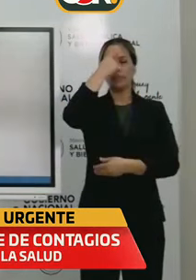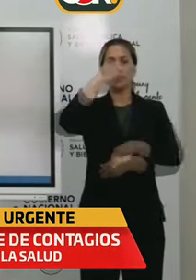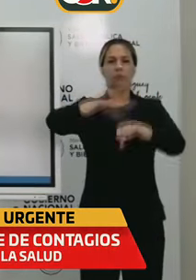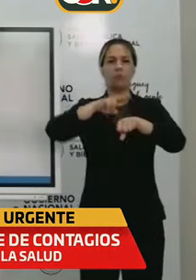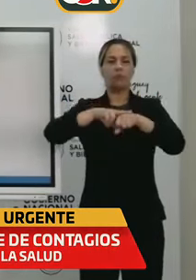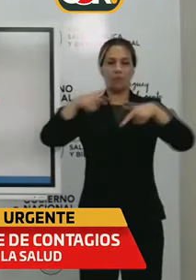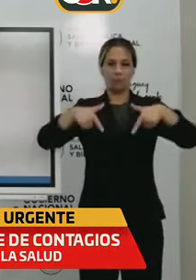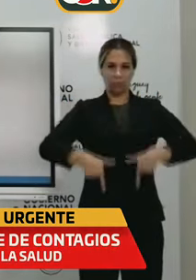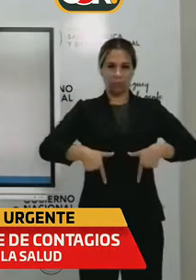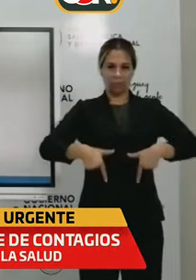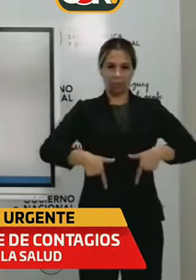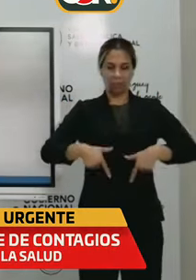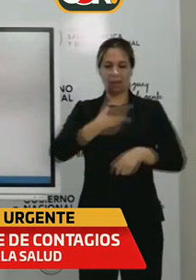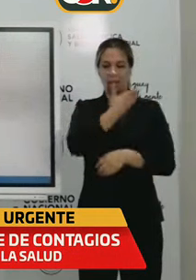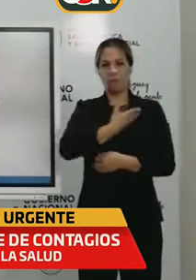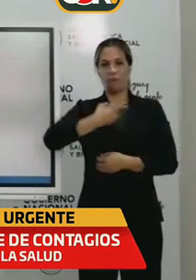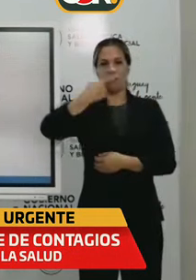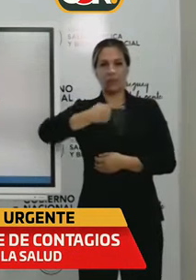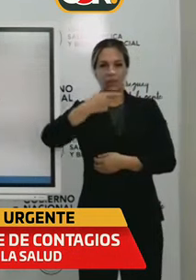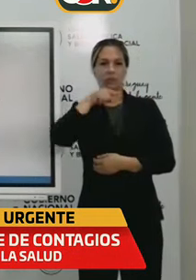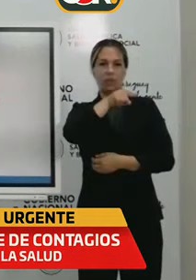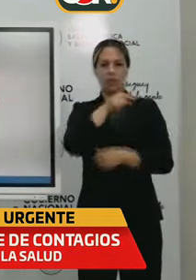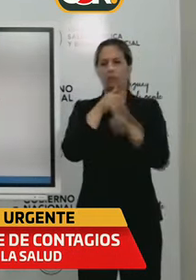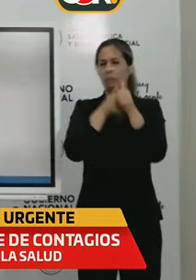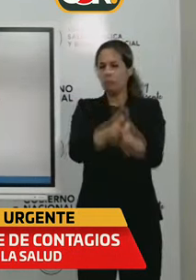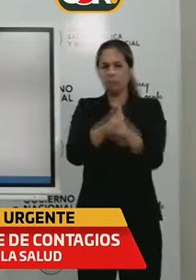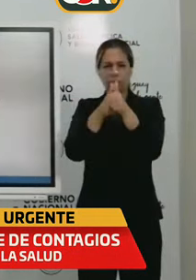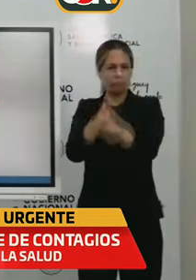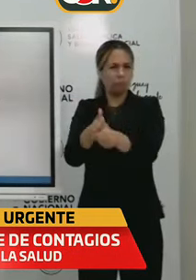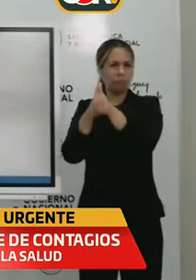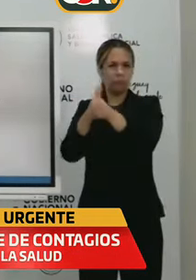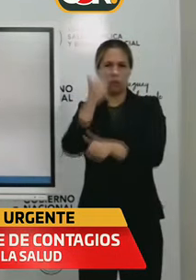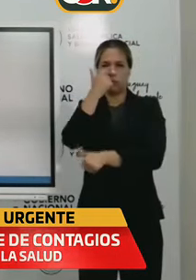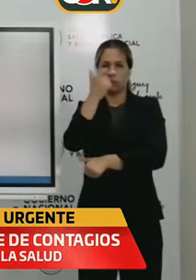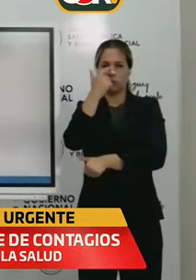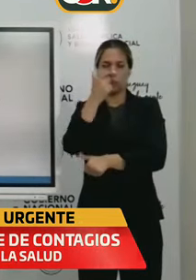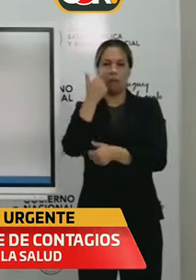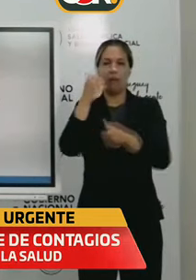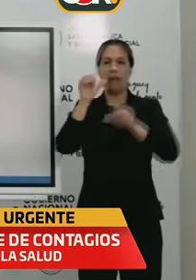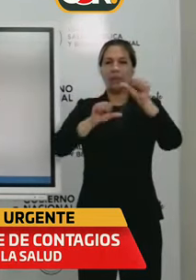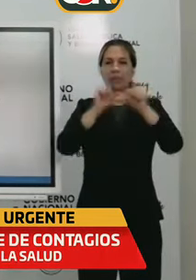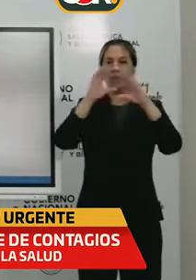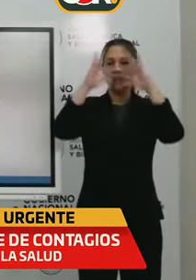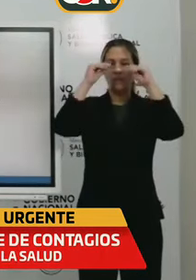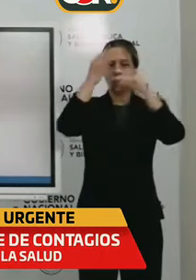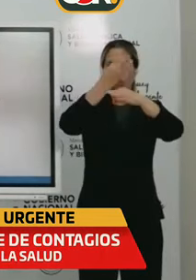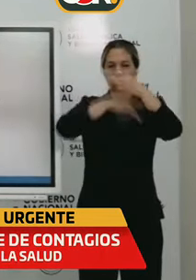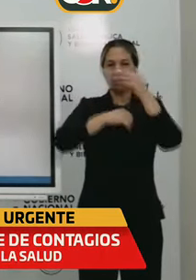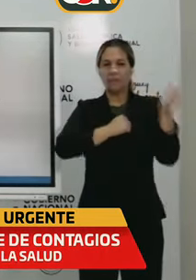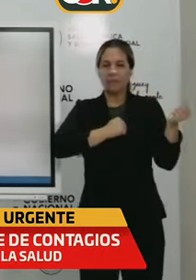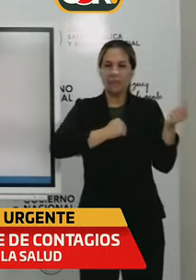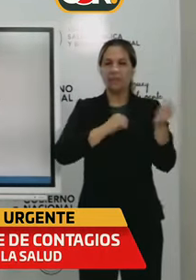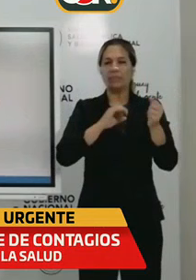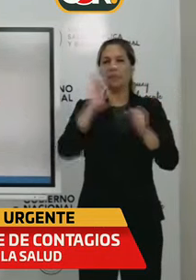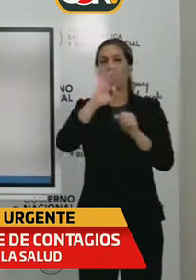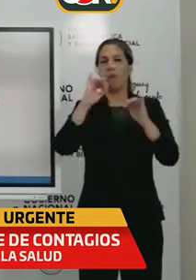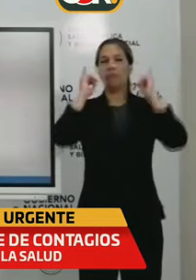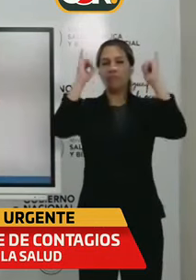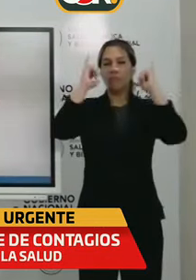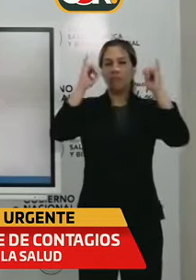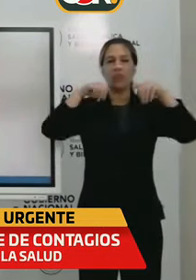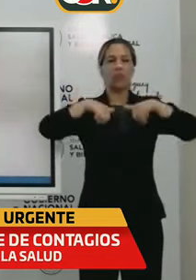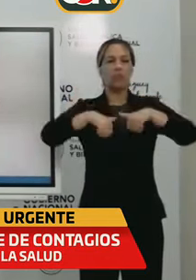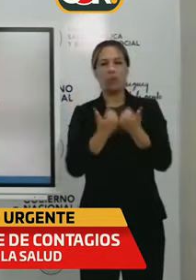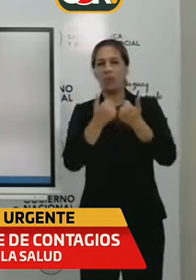control principal en las actividades de alto riesgo, como actividades nocturnas, actividades de ocio, por 2 semanas y